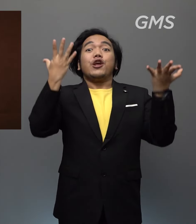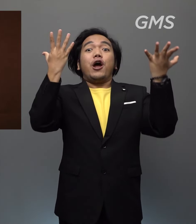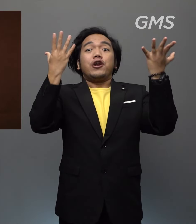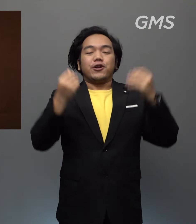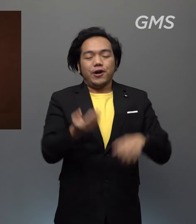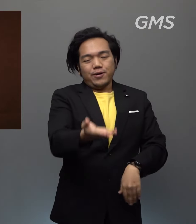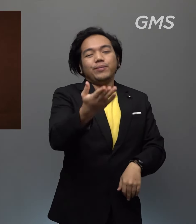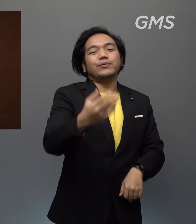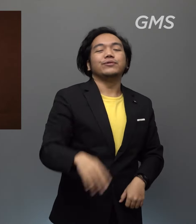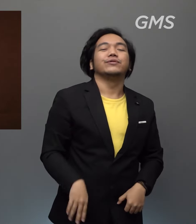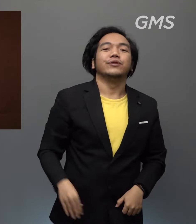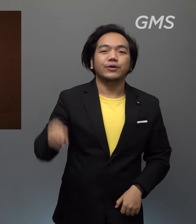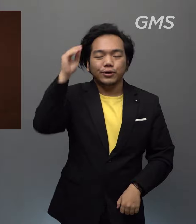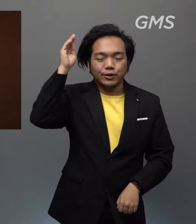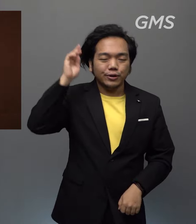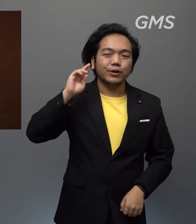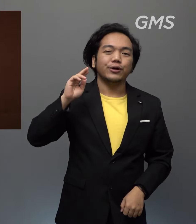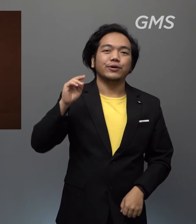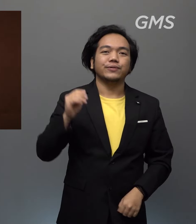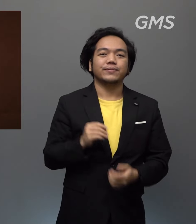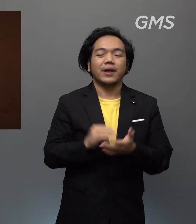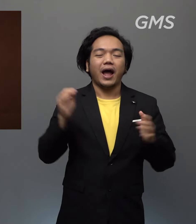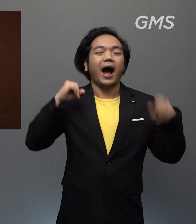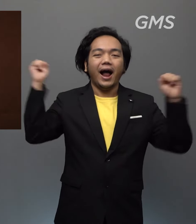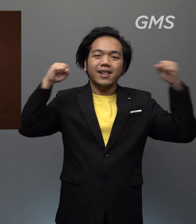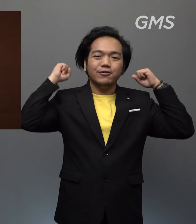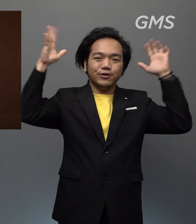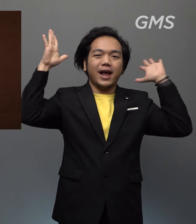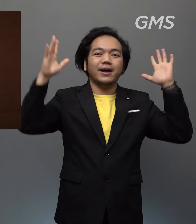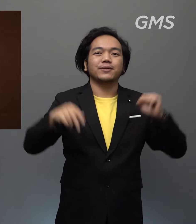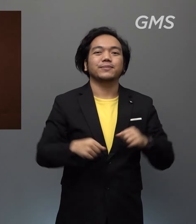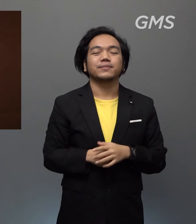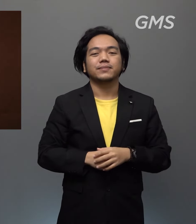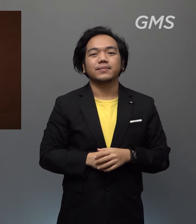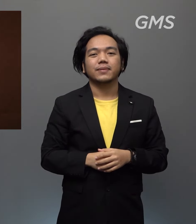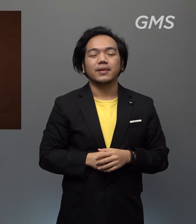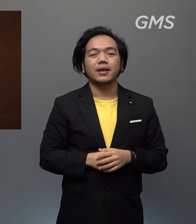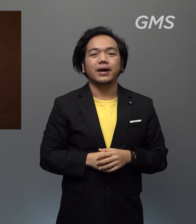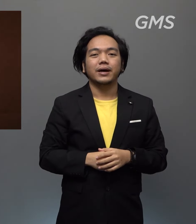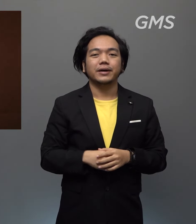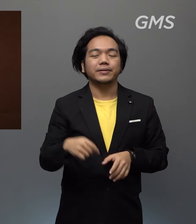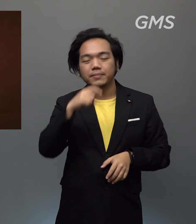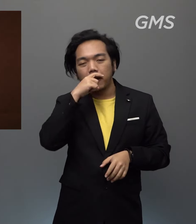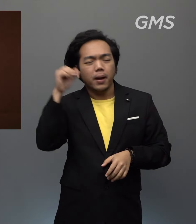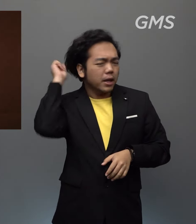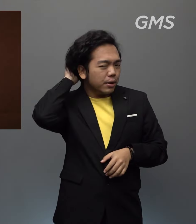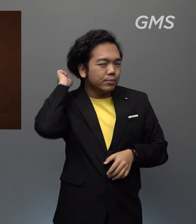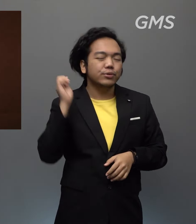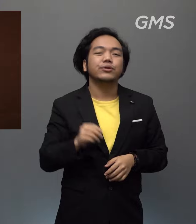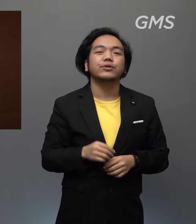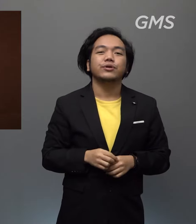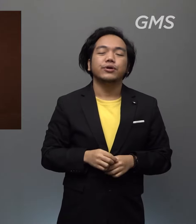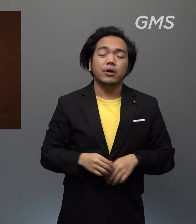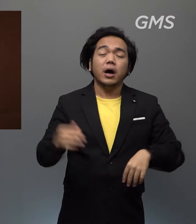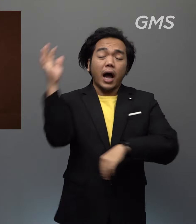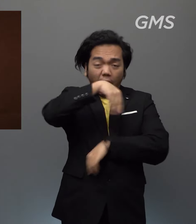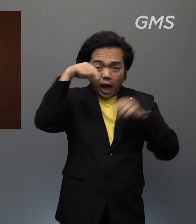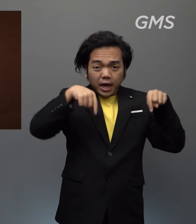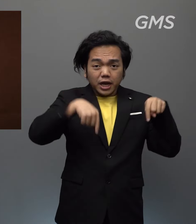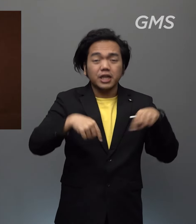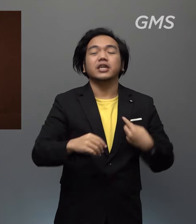rema untuk setiap kehidupan kita. Haleluya. Bapak Ibu Saudara sekalian, hari ini saya ingin menyampaikan firman